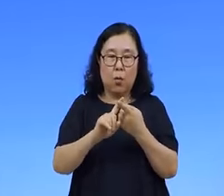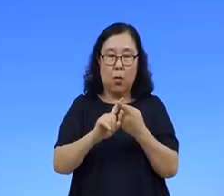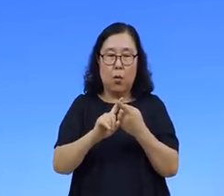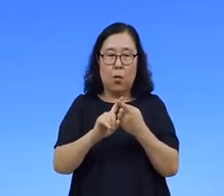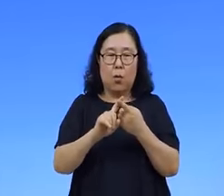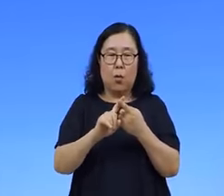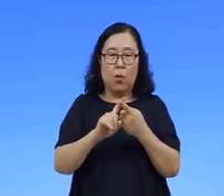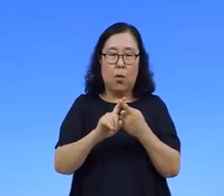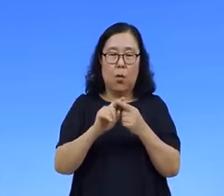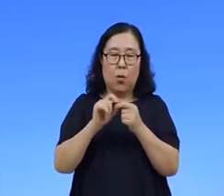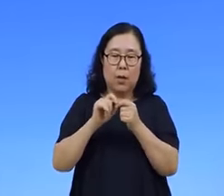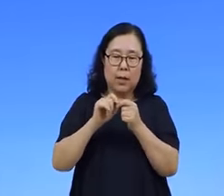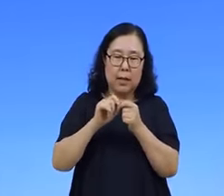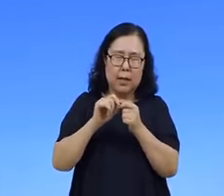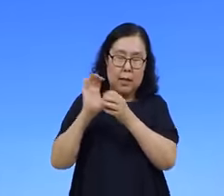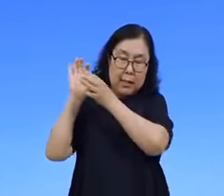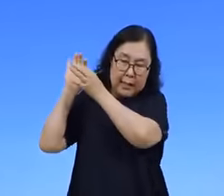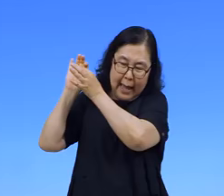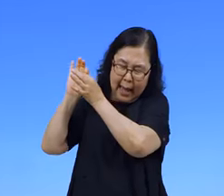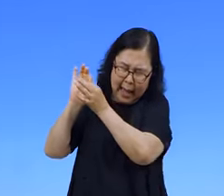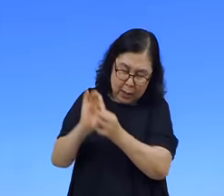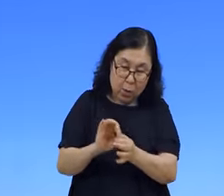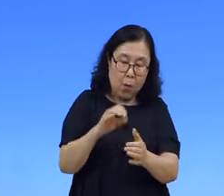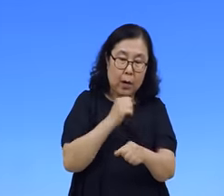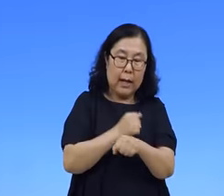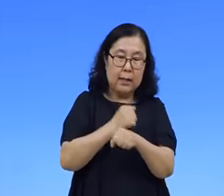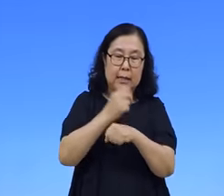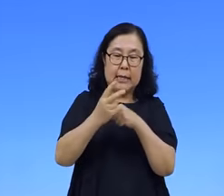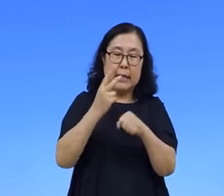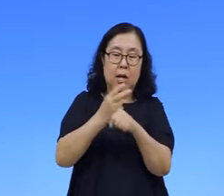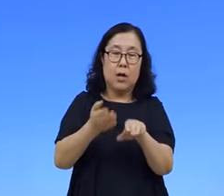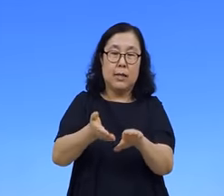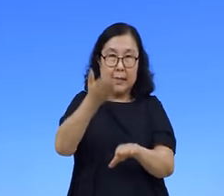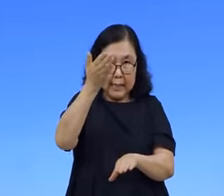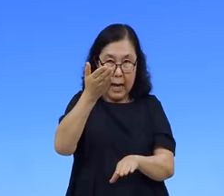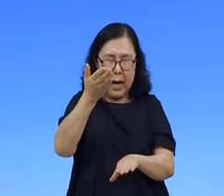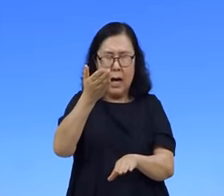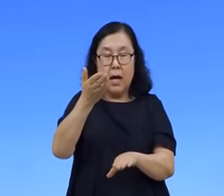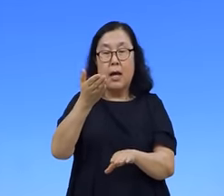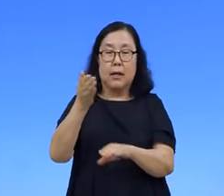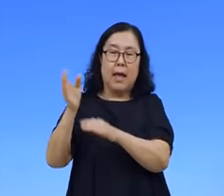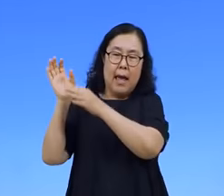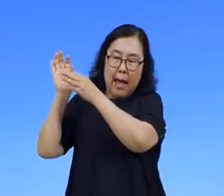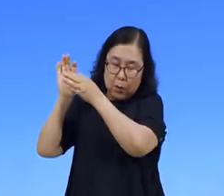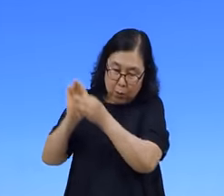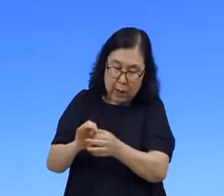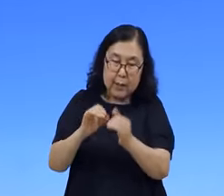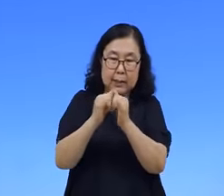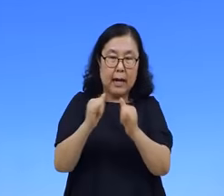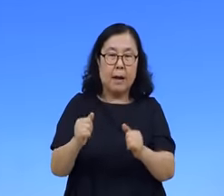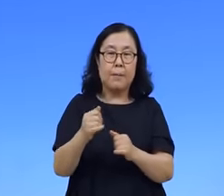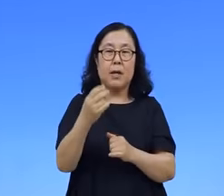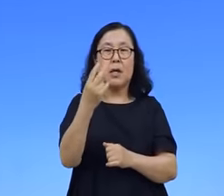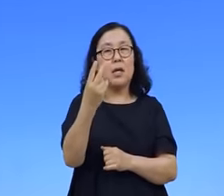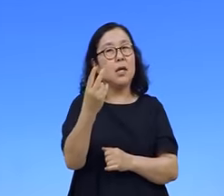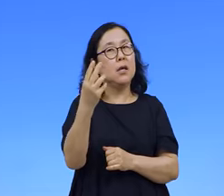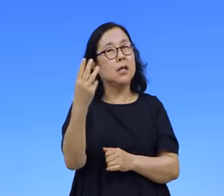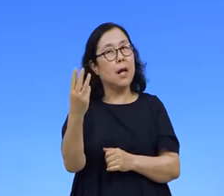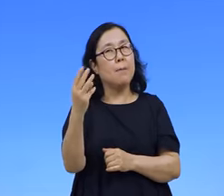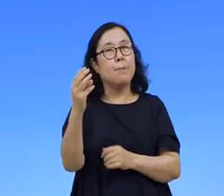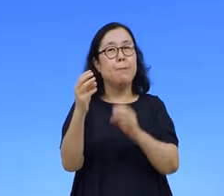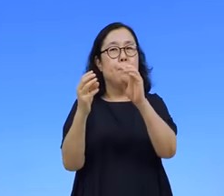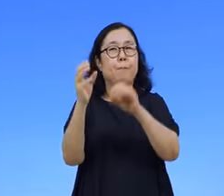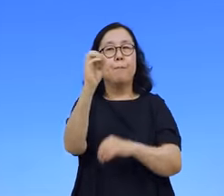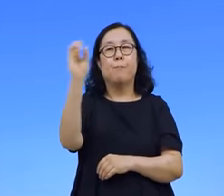게 2년 이상 유지하는 사람이 2%인가 3%인가 밖에 안 된대요. 다 원래로 돌아가는 겁니다. 그래서